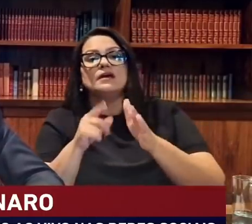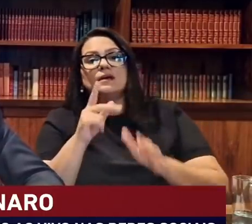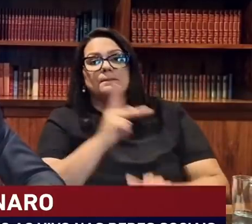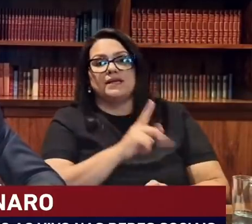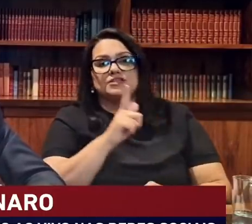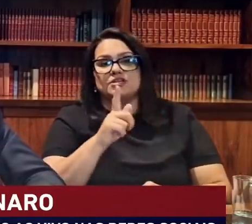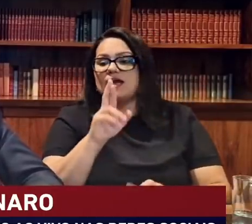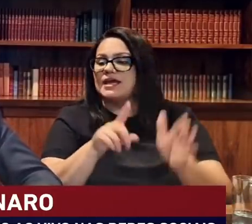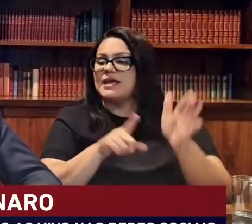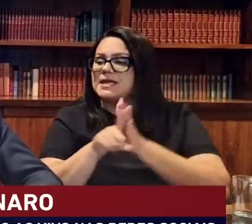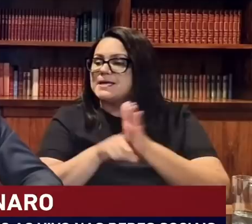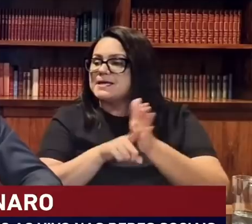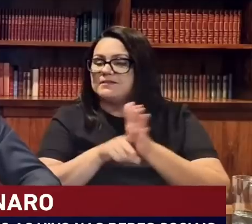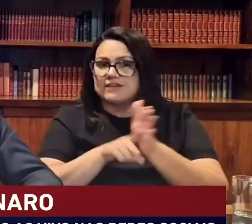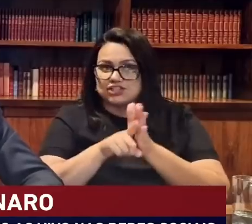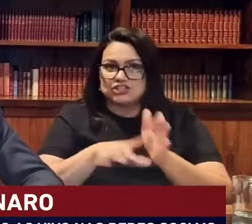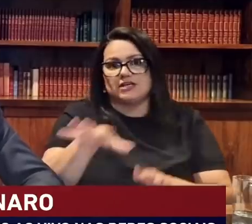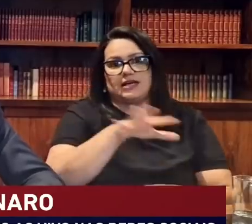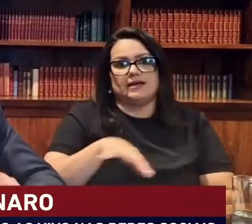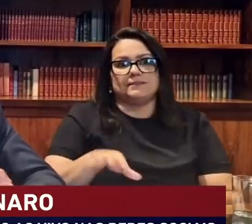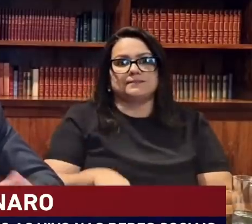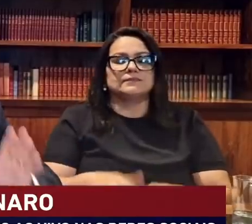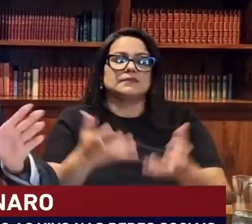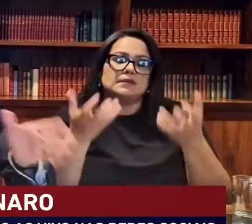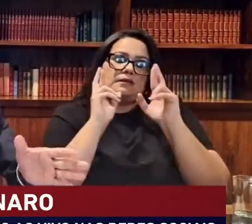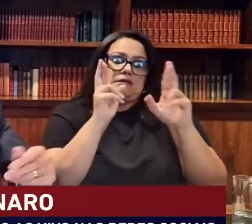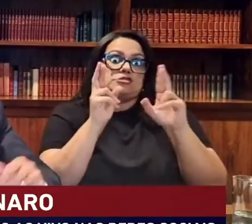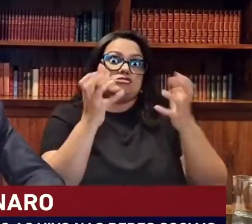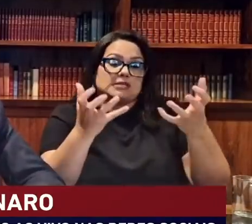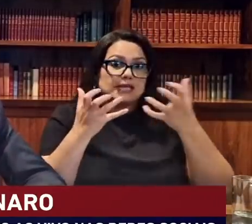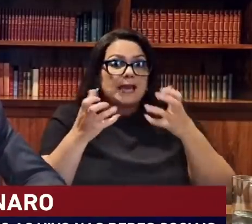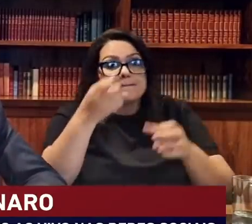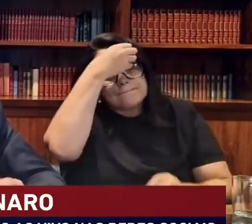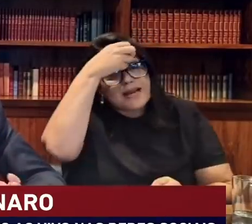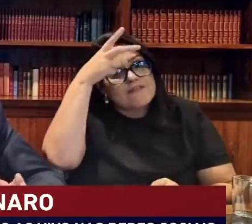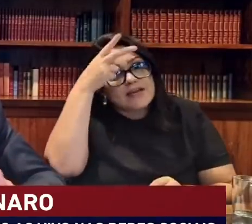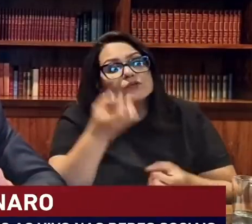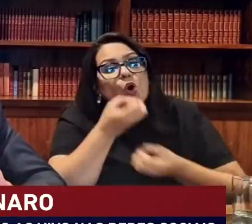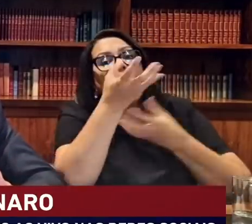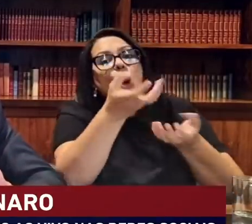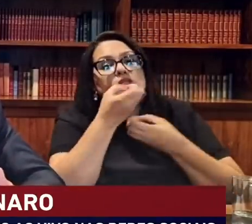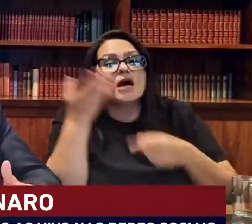né, investigar este episódio. Esperamos que os prefeitos colaborem realmente